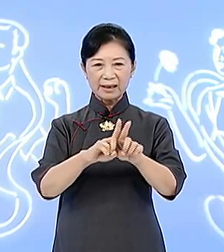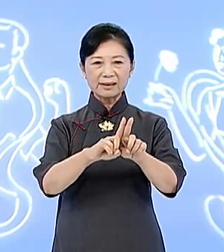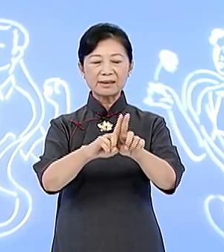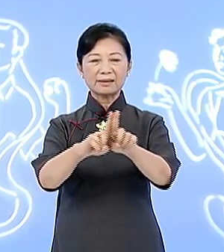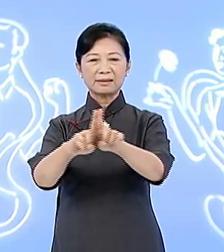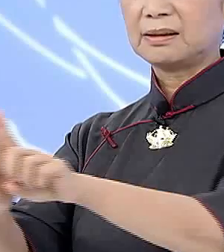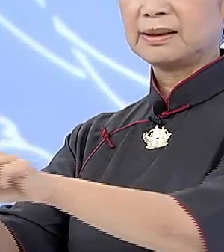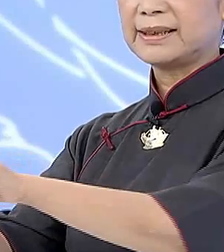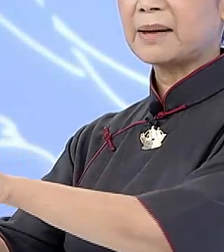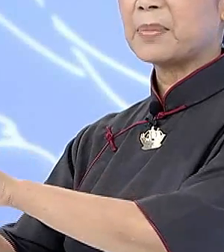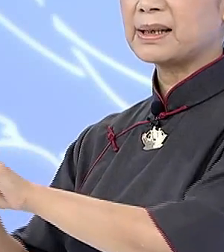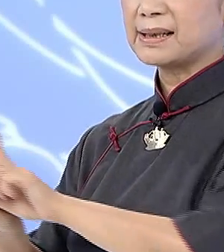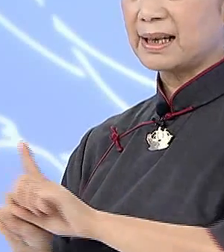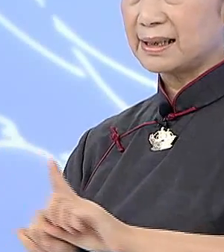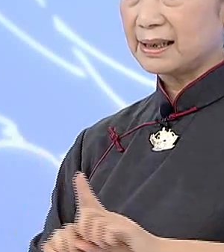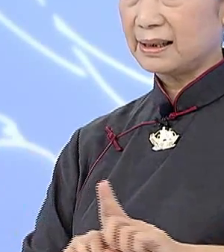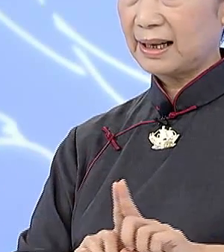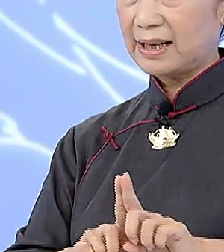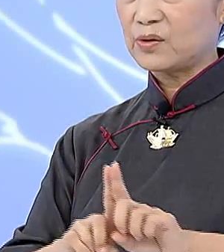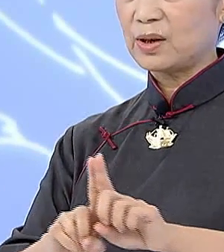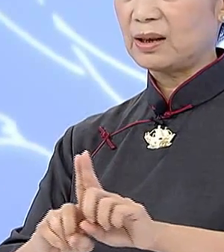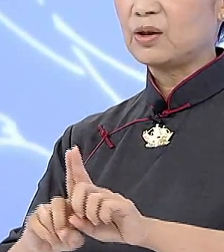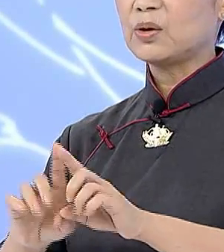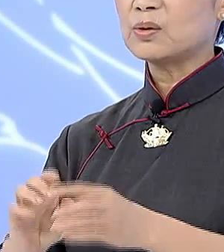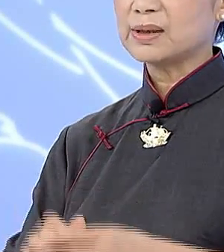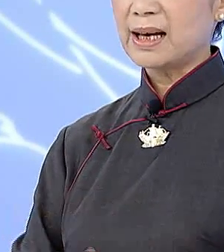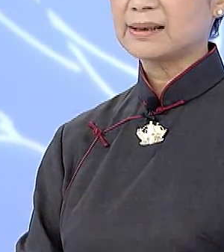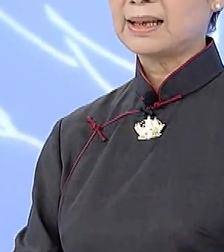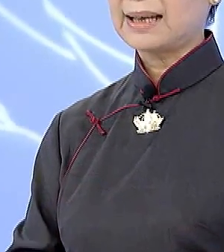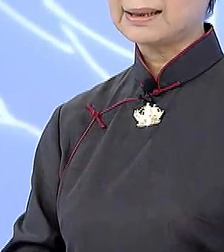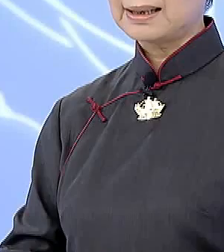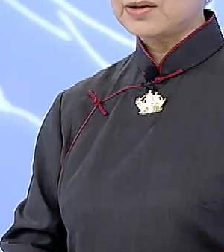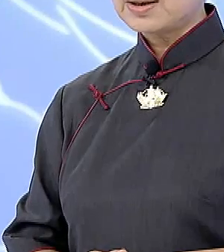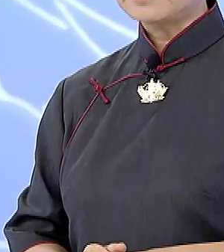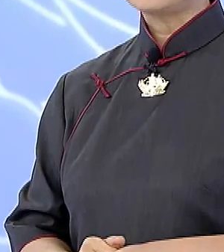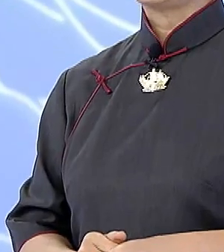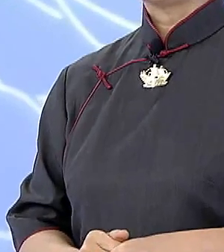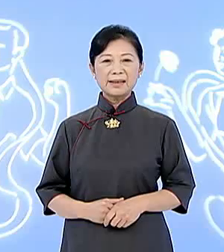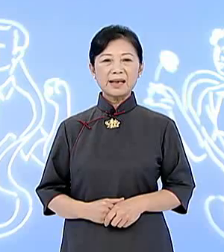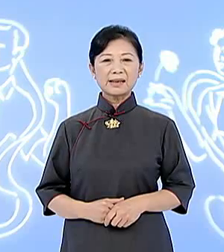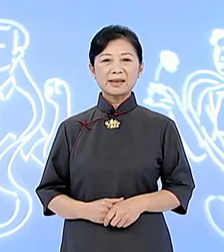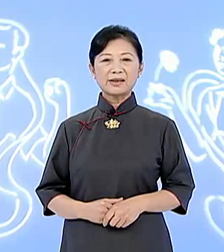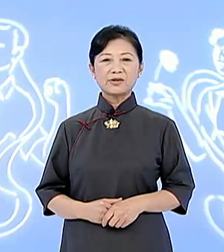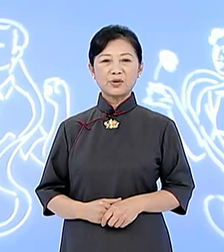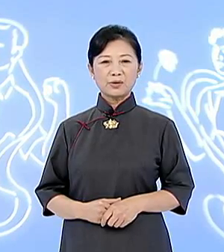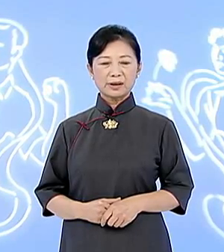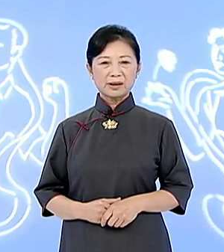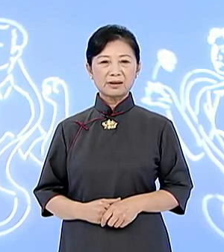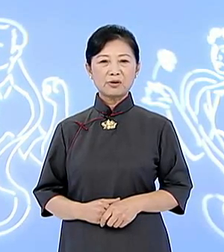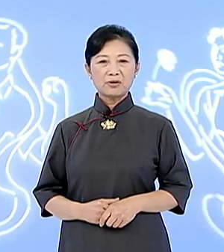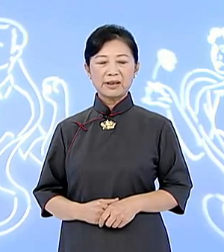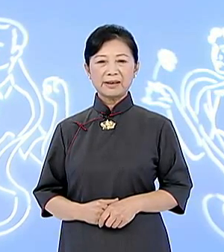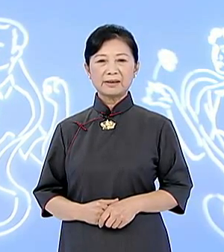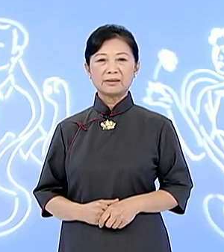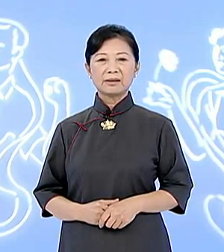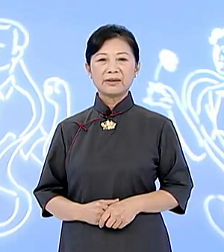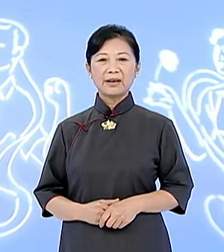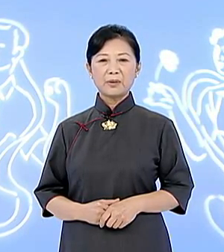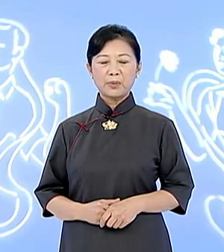着相伴在一起的感觉，用这样子来呈现。接下来是酒池肉林夜未